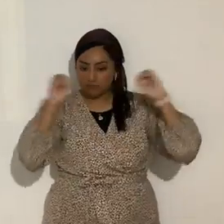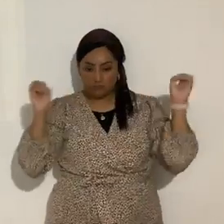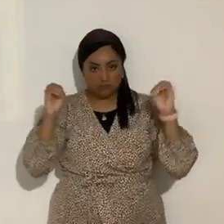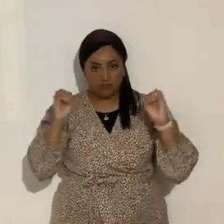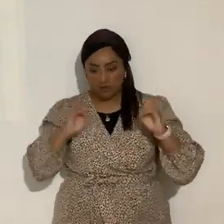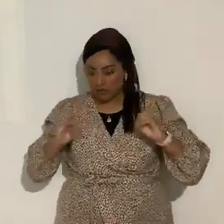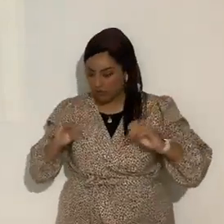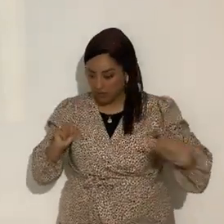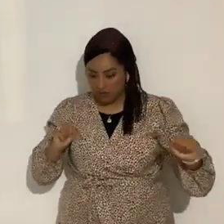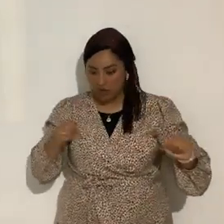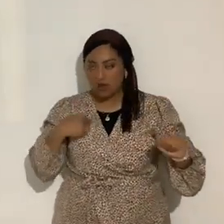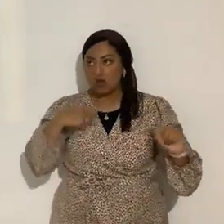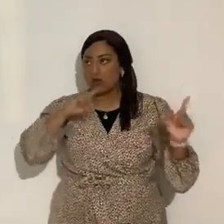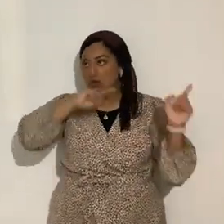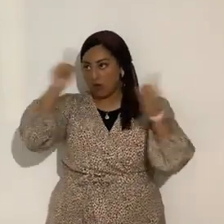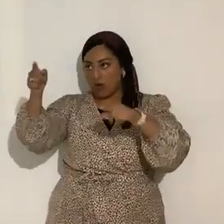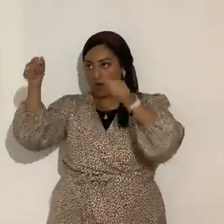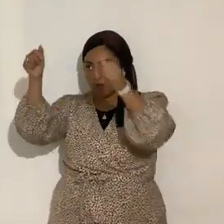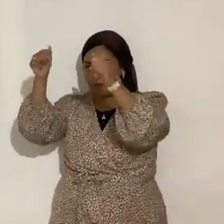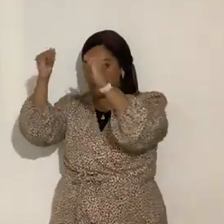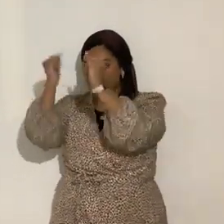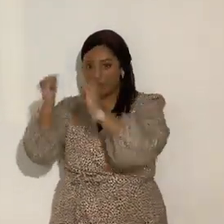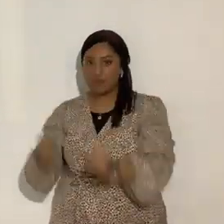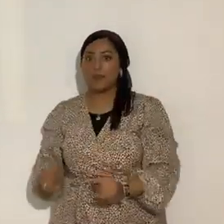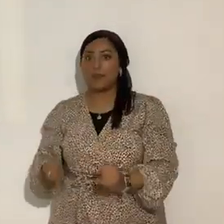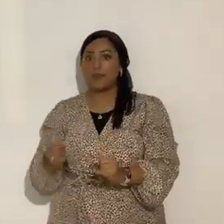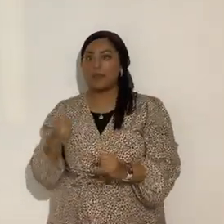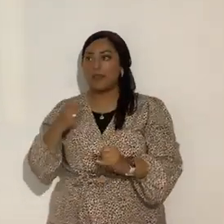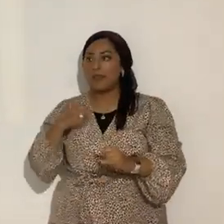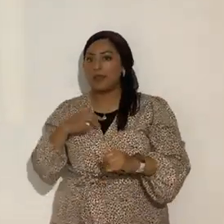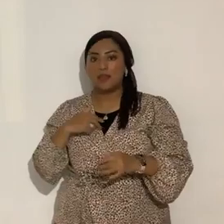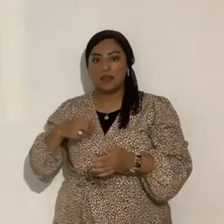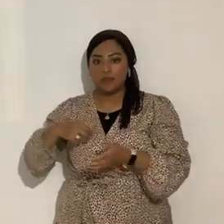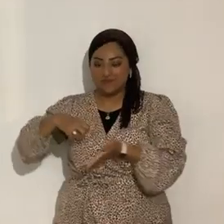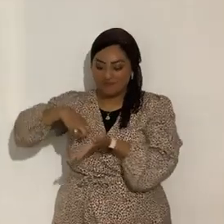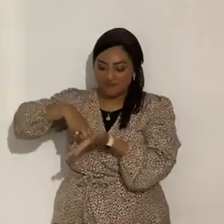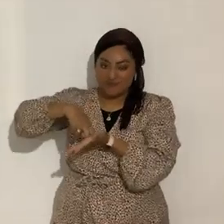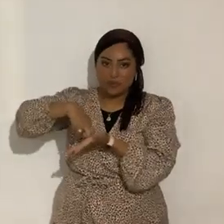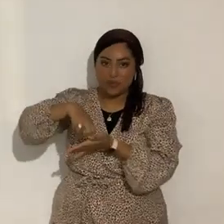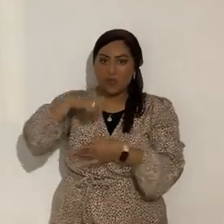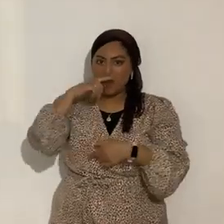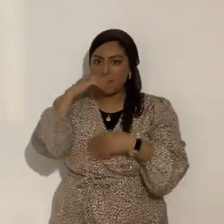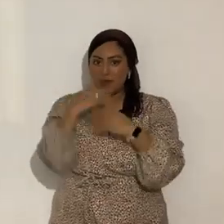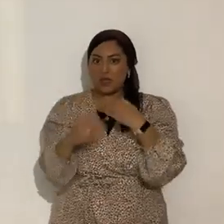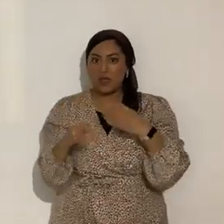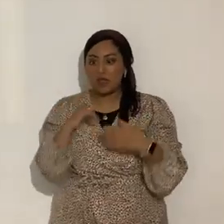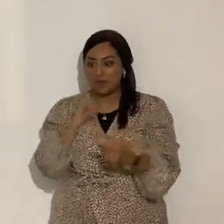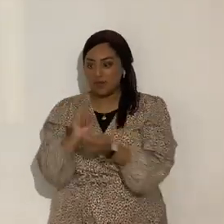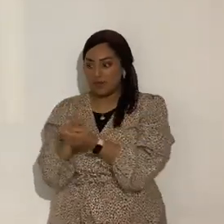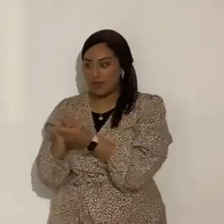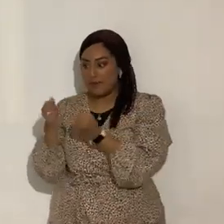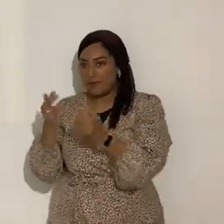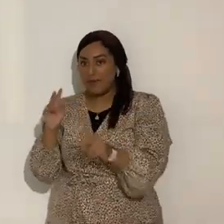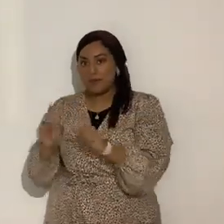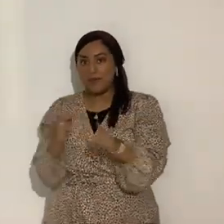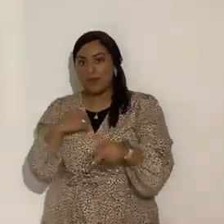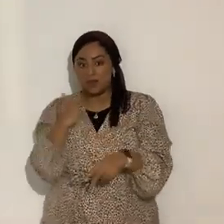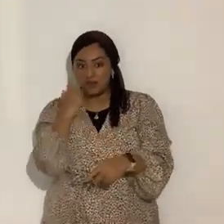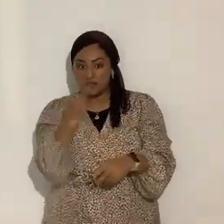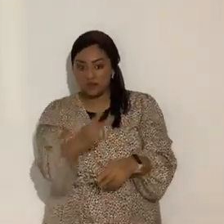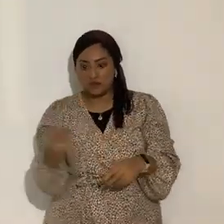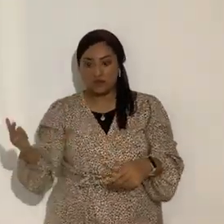me voy a ir descalzo a ver la imagen tal, y voy a ir de rodillas, aunque me sangre, y sí se sangran, porque yo atendí mucha gente como médico en